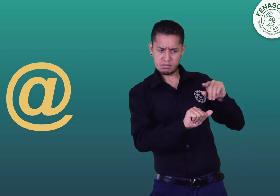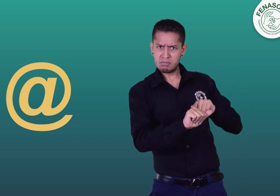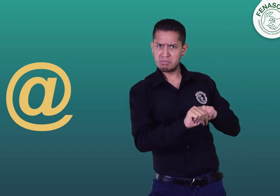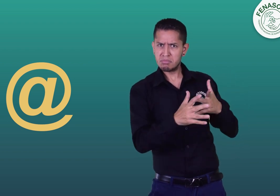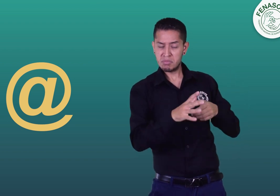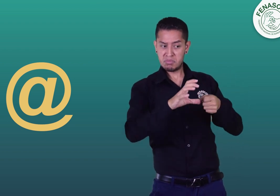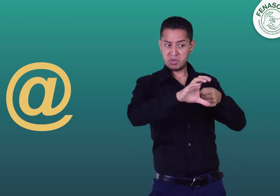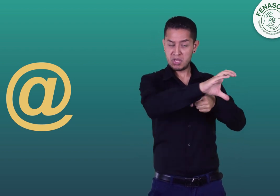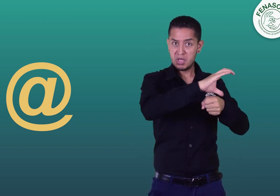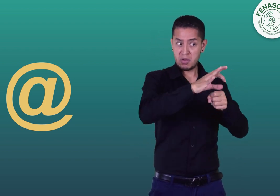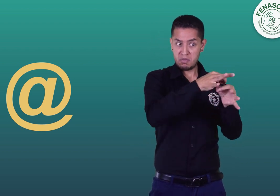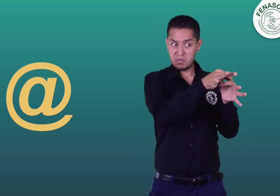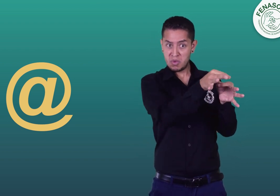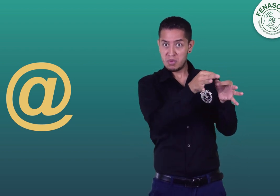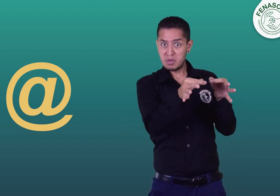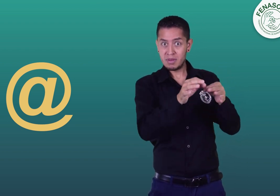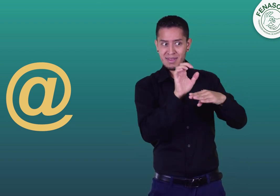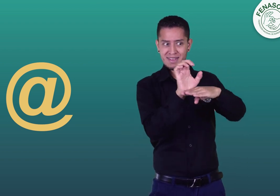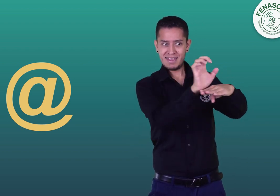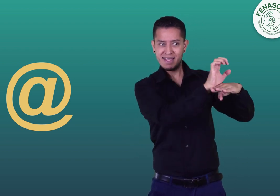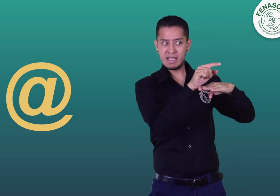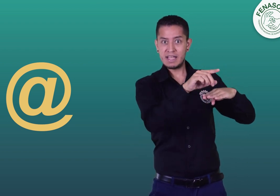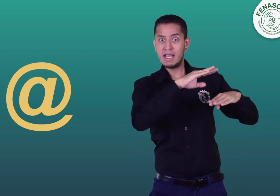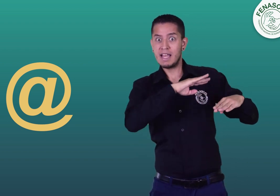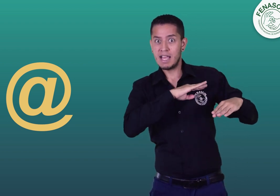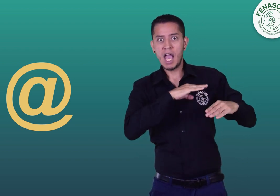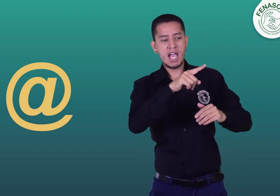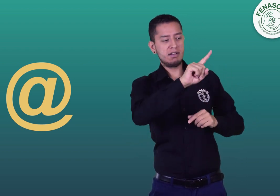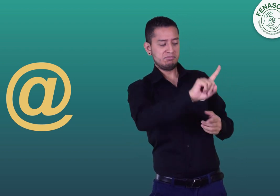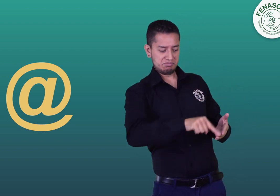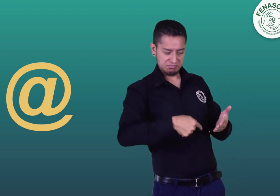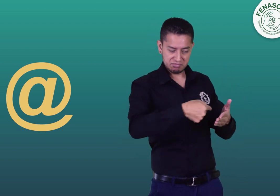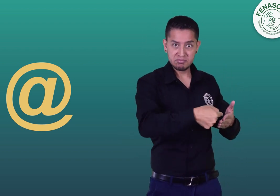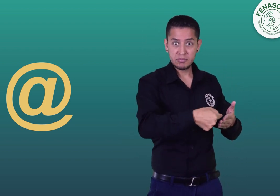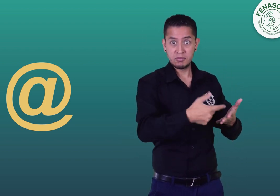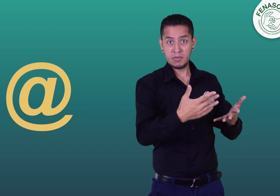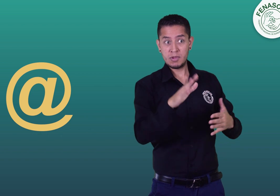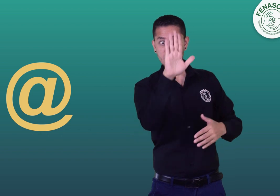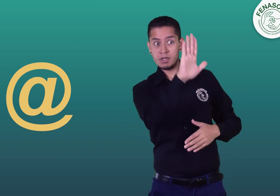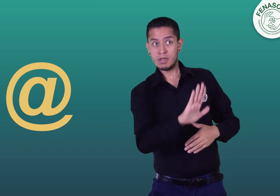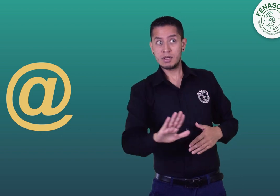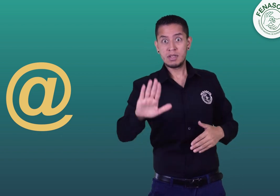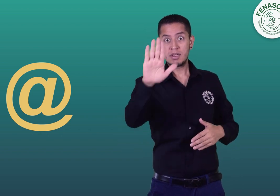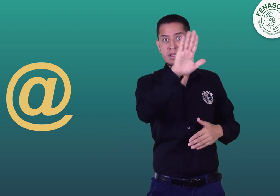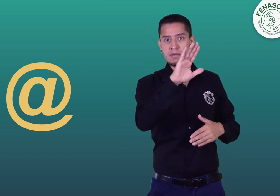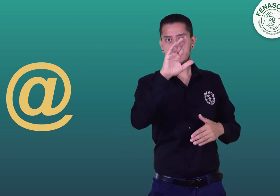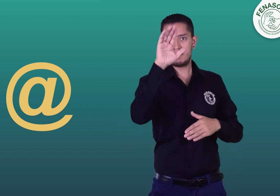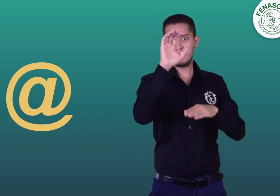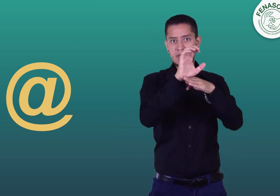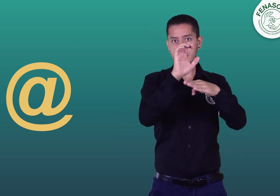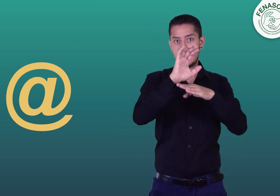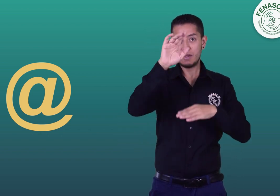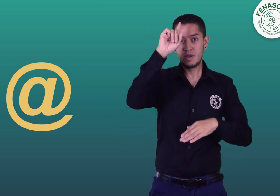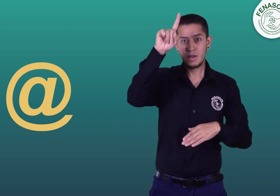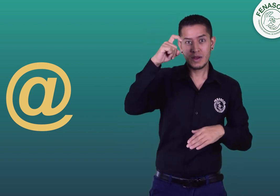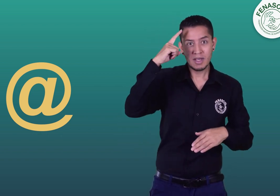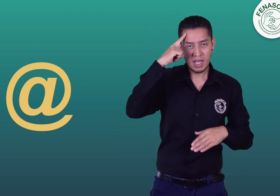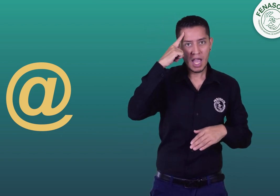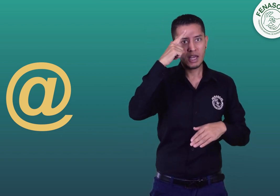puedes compartir la guía simplificada y etiquetar a las entidades del municipio, distrito, departamento